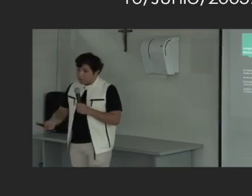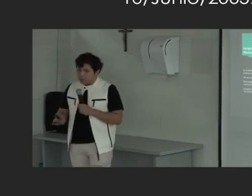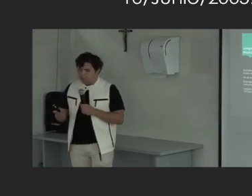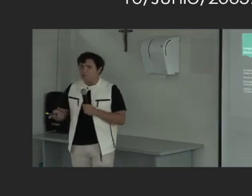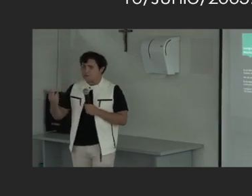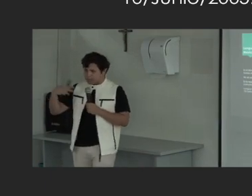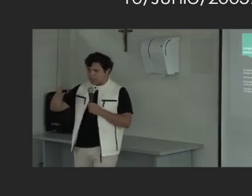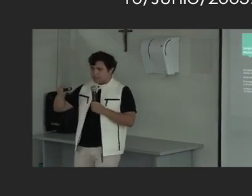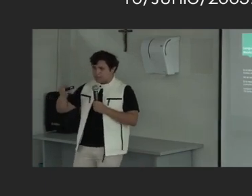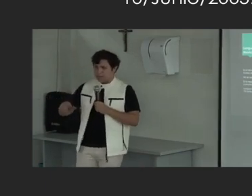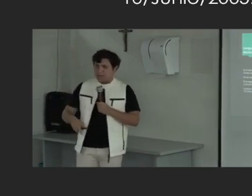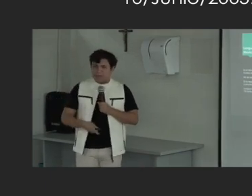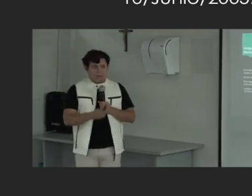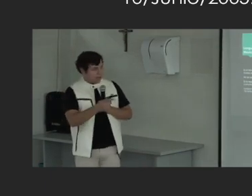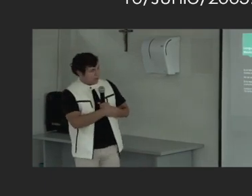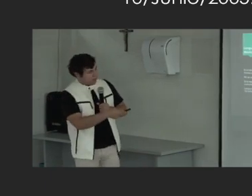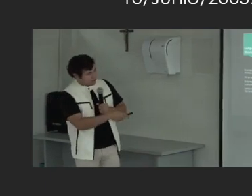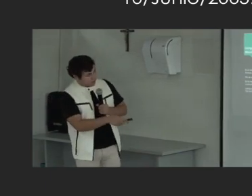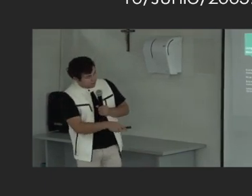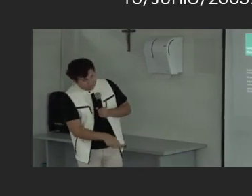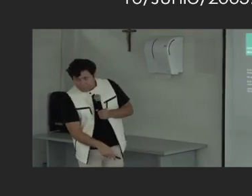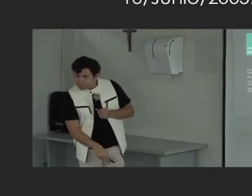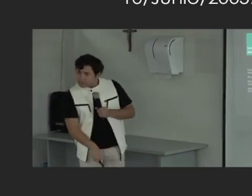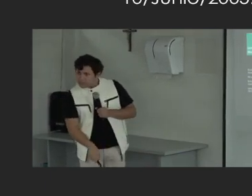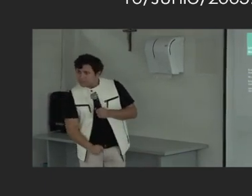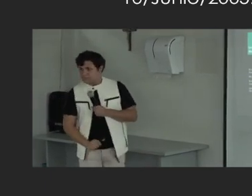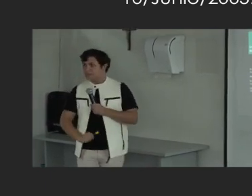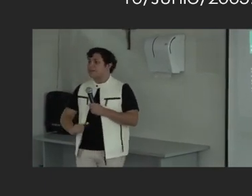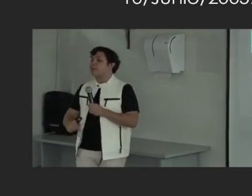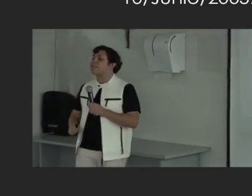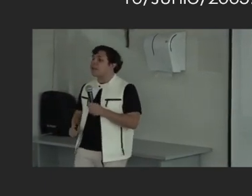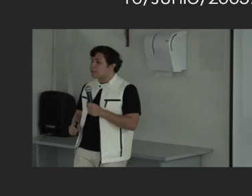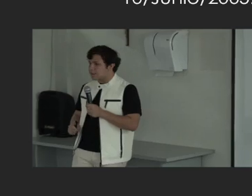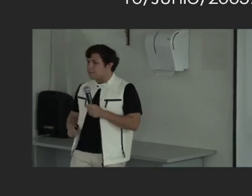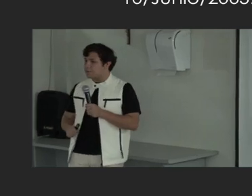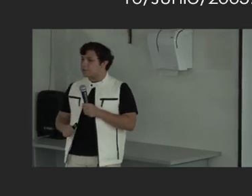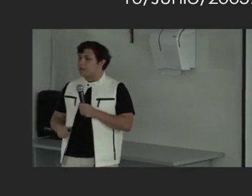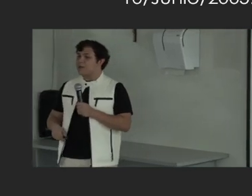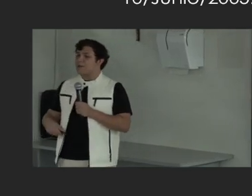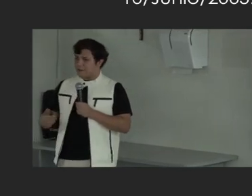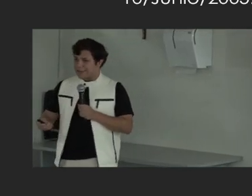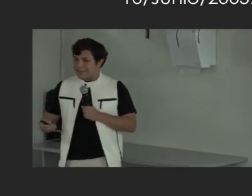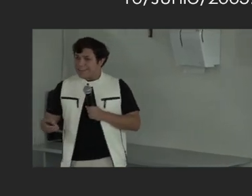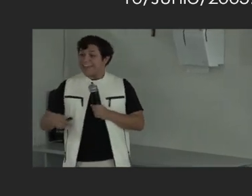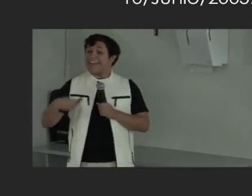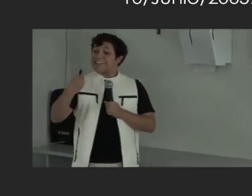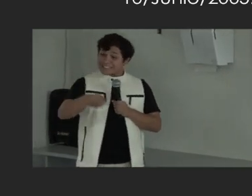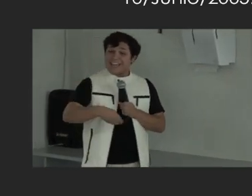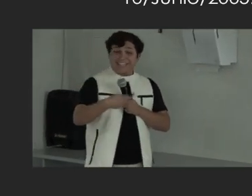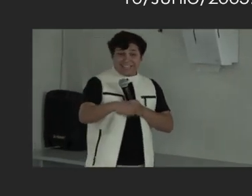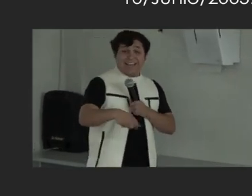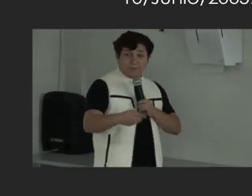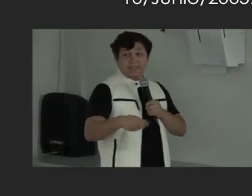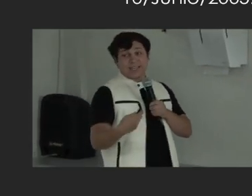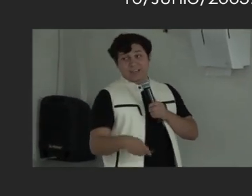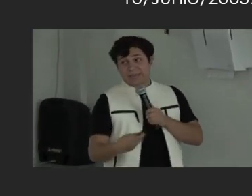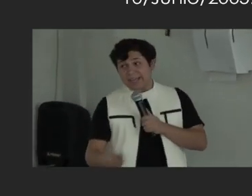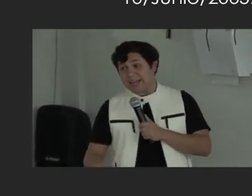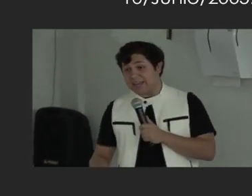pregunta, ¿fuiste? Y ya, ¿fuiste? Hasta el final es la pregunta, ¿ok? Esta es la lengua de señas mexicana,